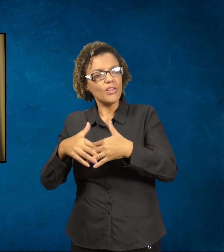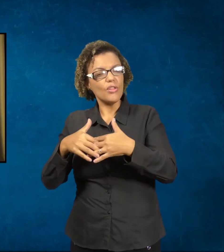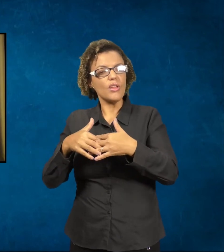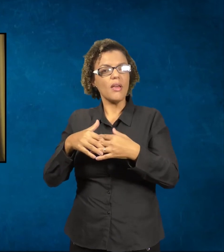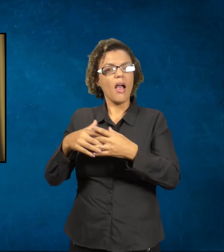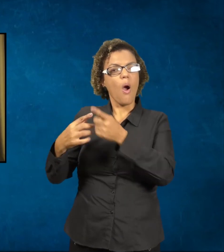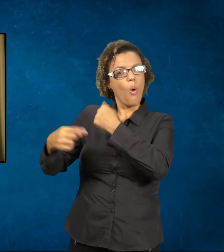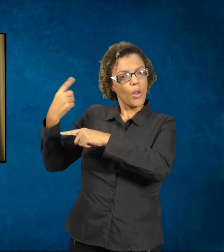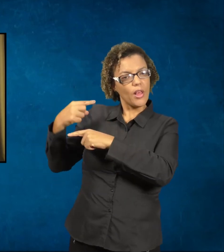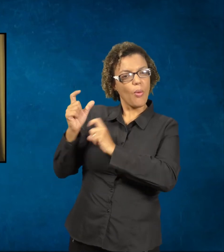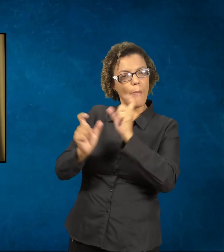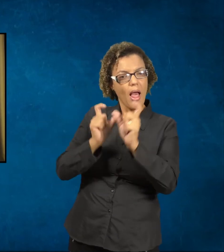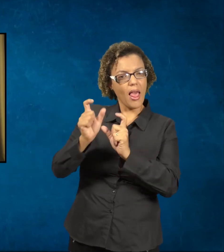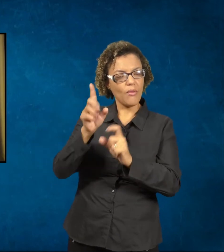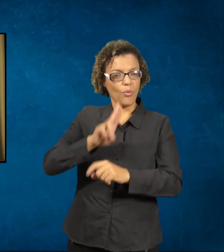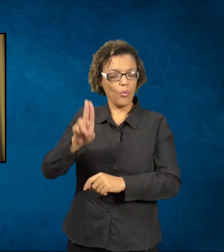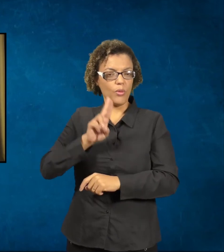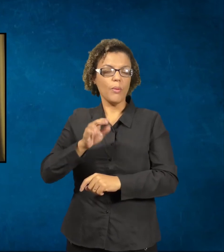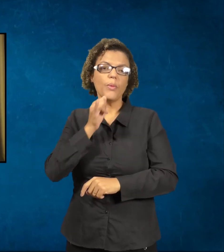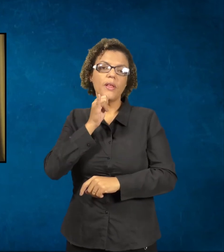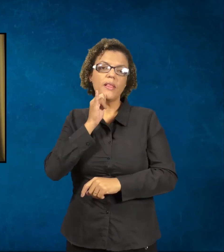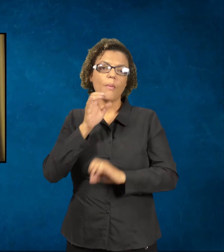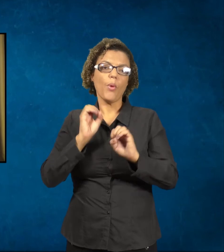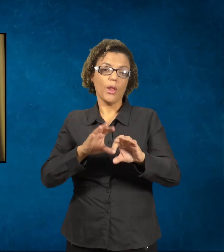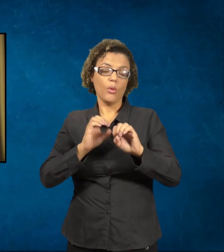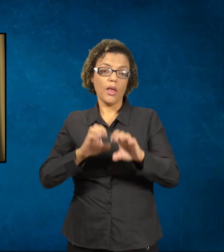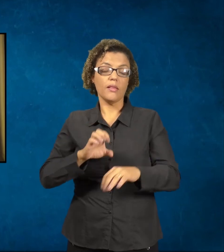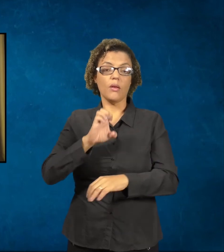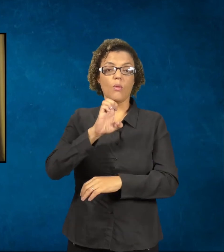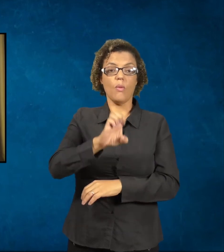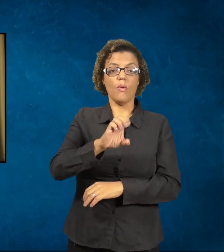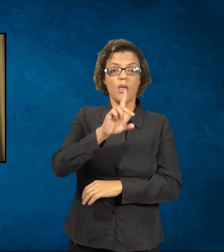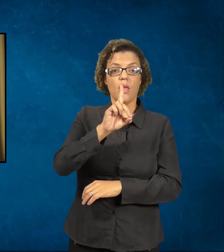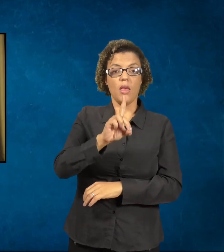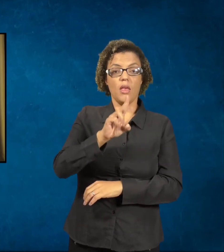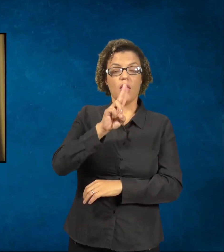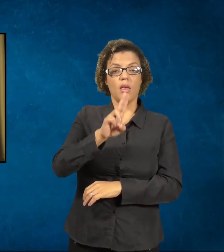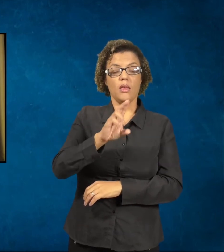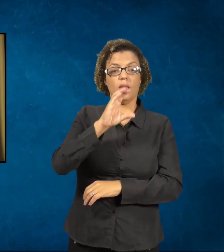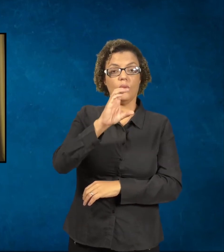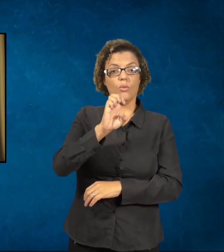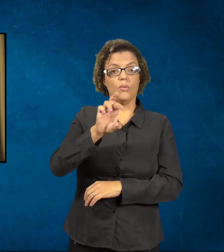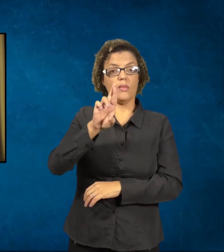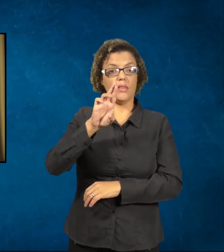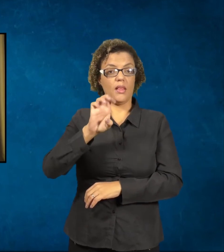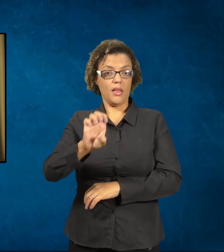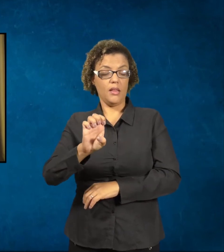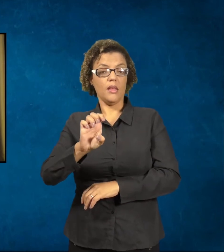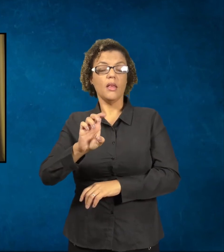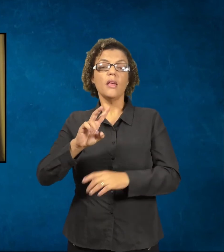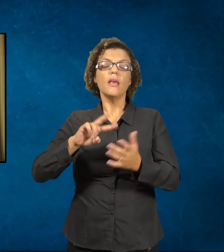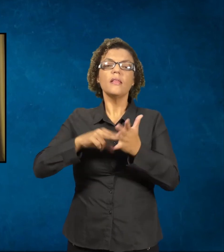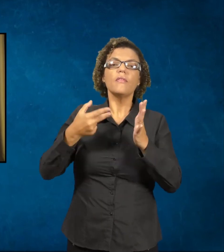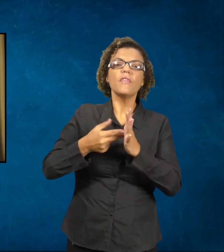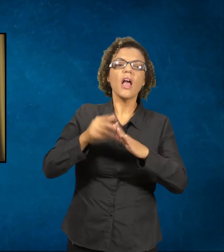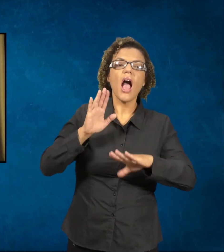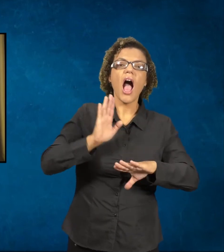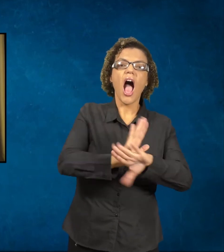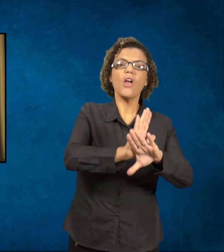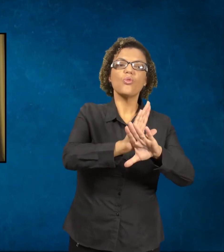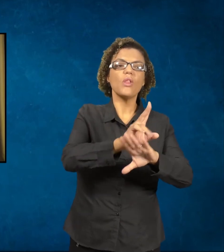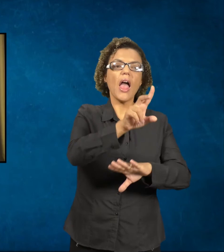lidam. Educação, educere, eduzir, trazer à tona aquilo que o ser humano tem de